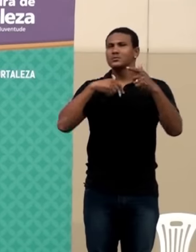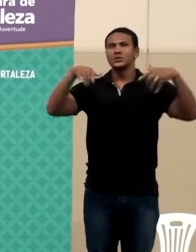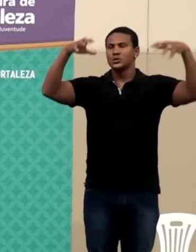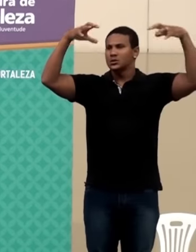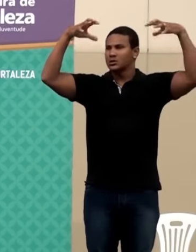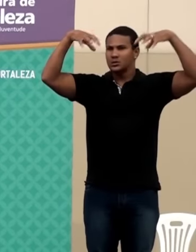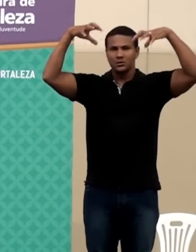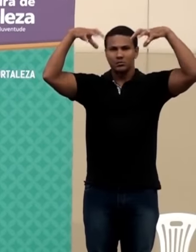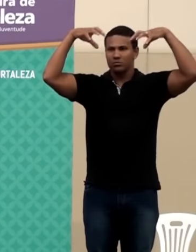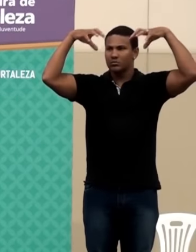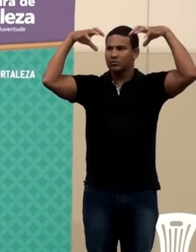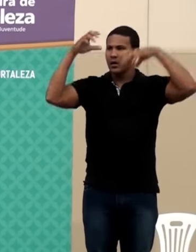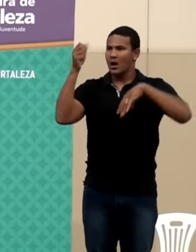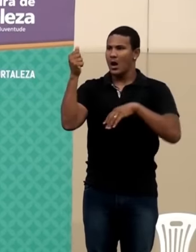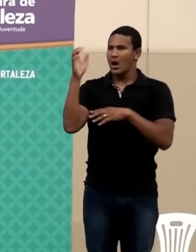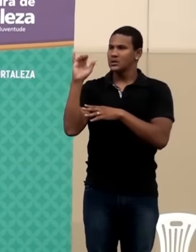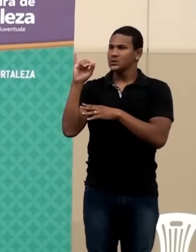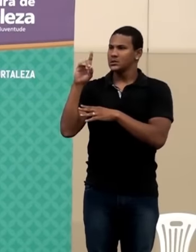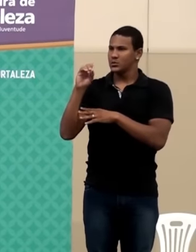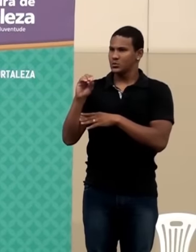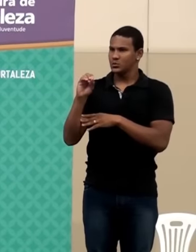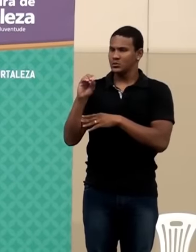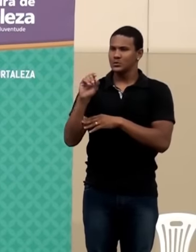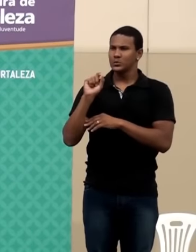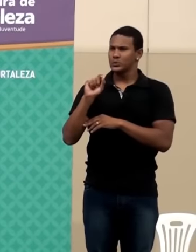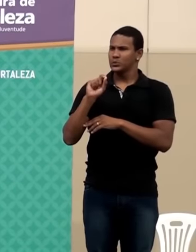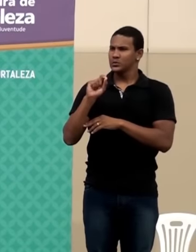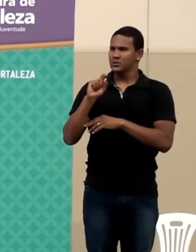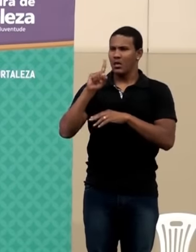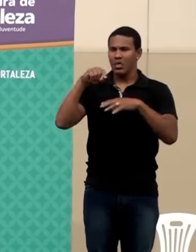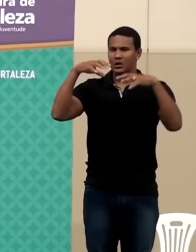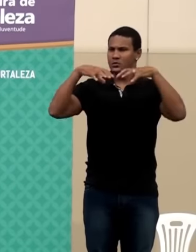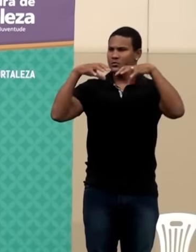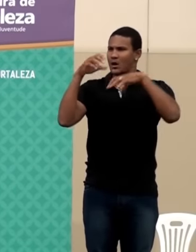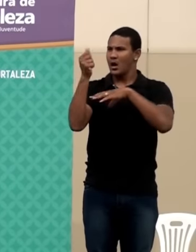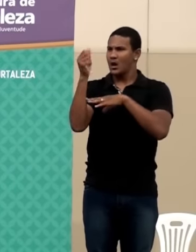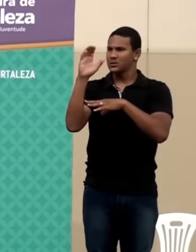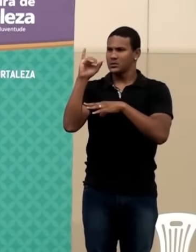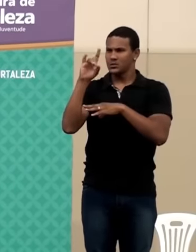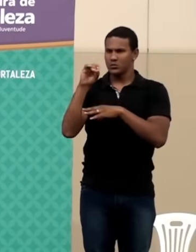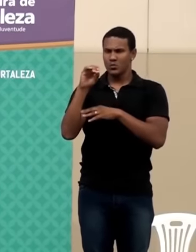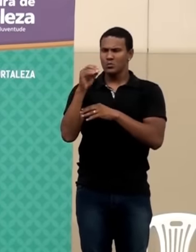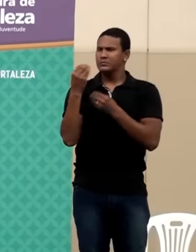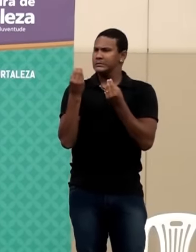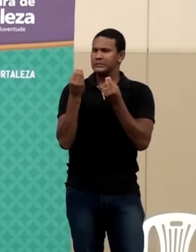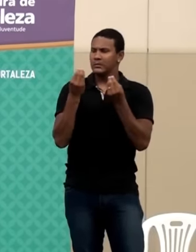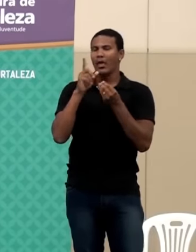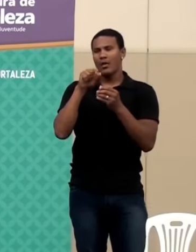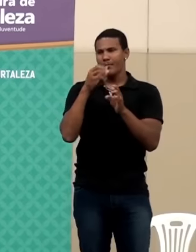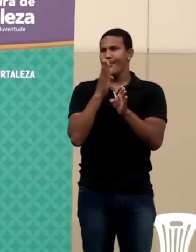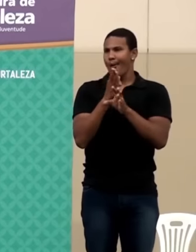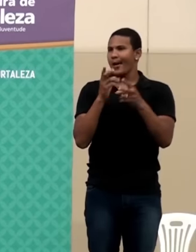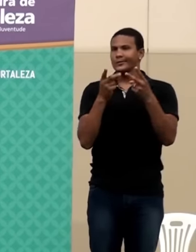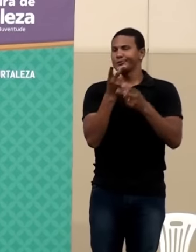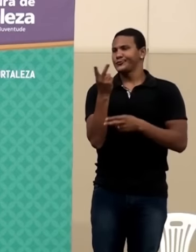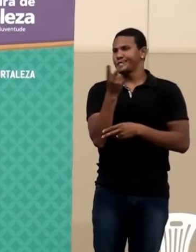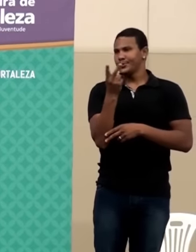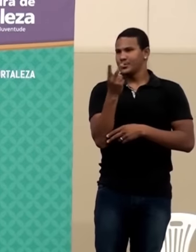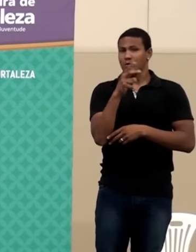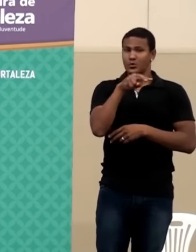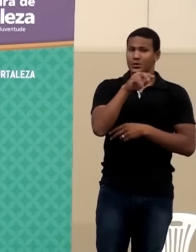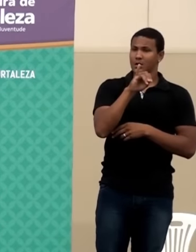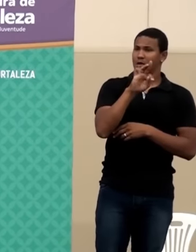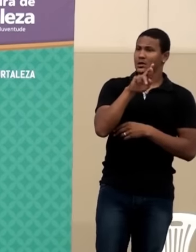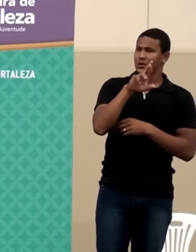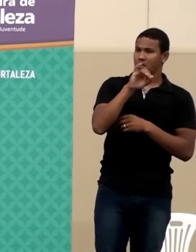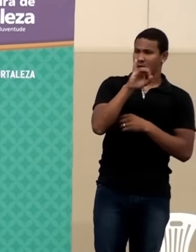ácida. A chuva ácida vai ser exatamente provocada por esses dois ácidos. Tanto o ácido nítrico quanto